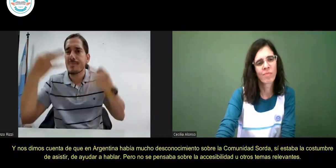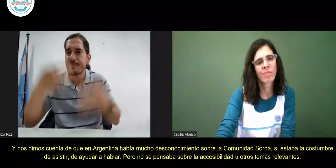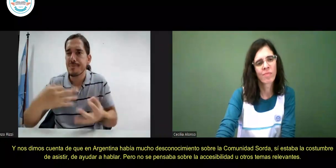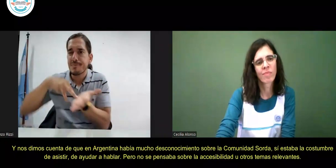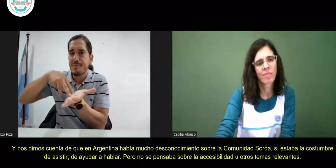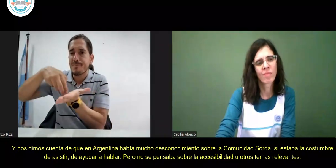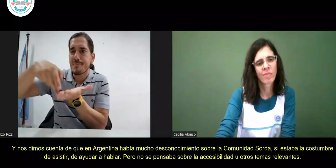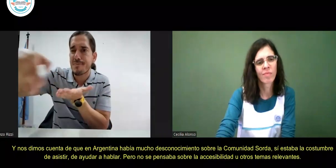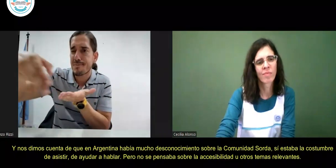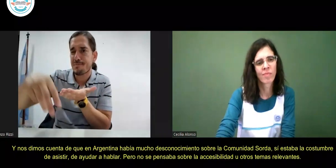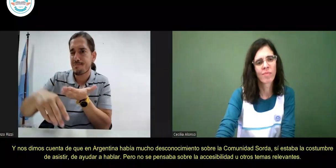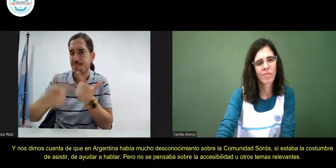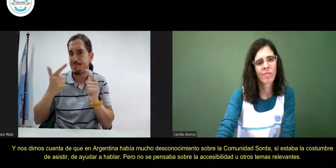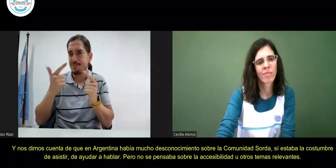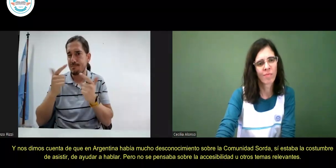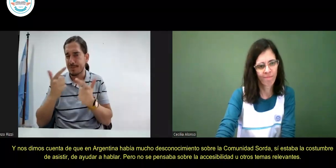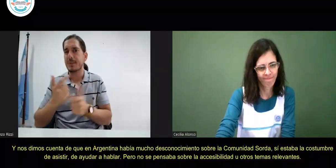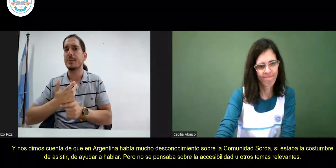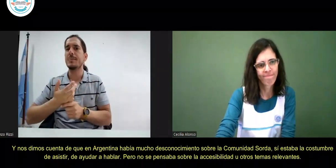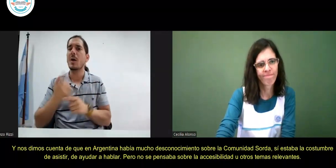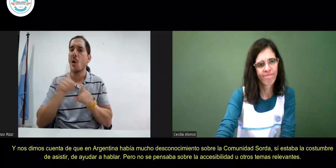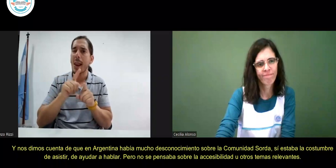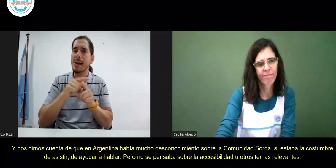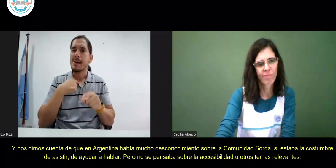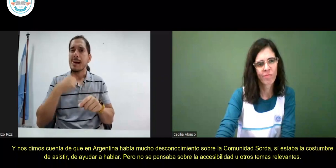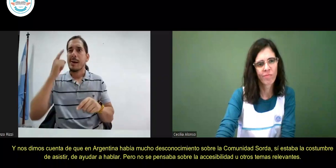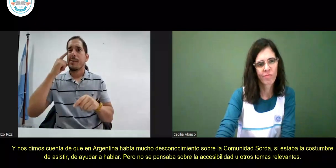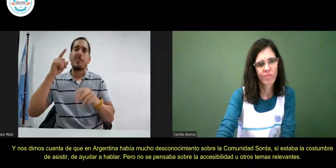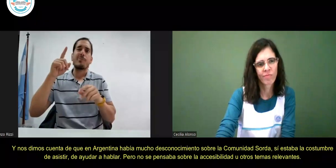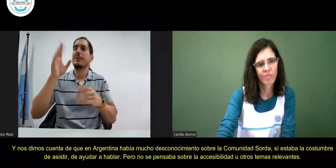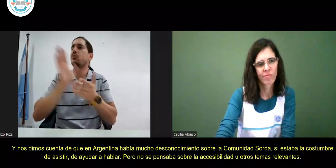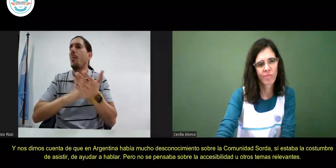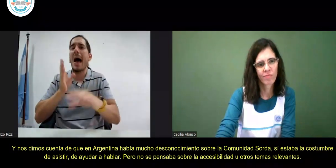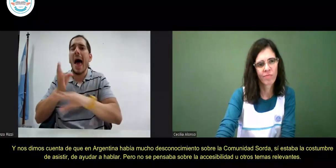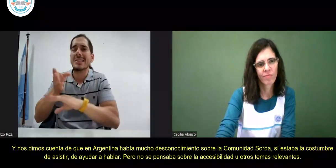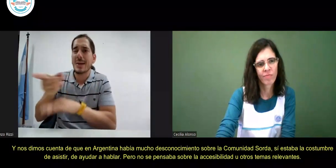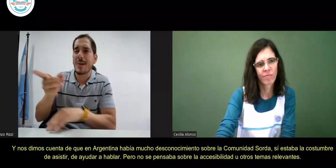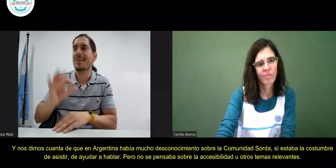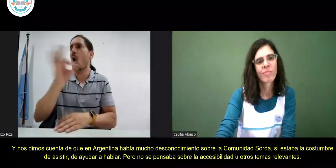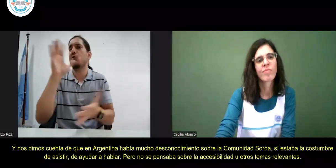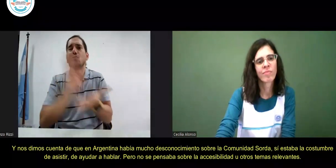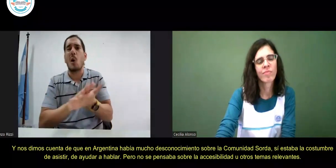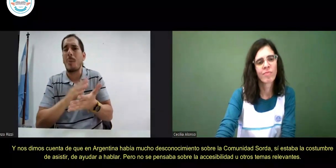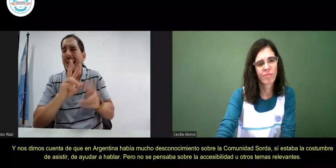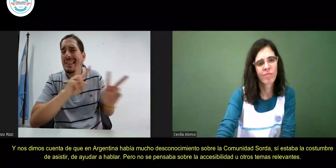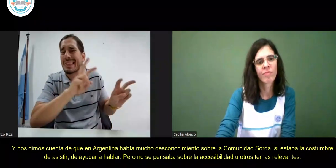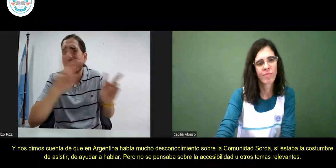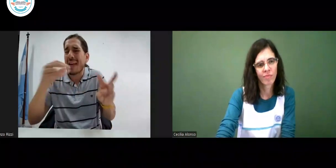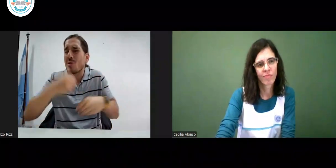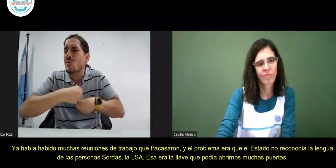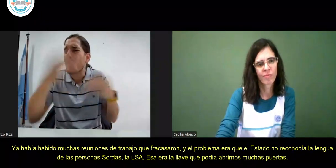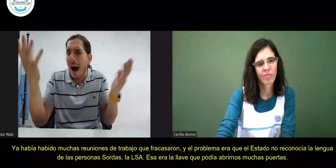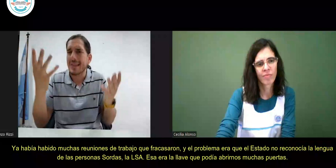de ayudar a hablar, pero no se pensaba sobre la accesibilidad u otros